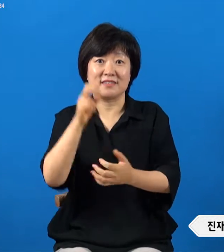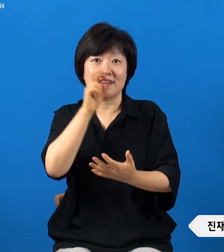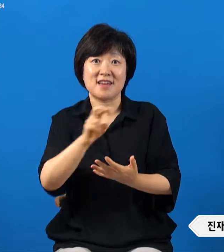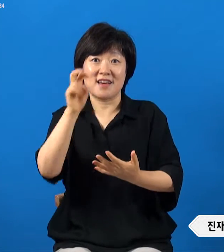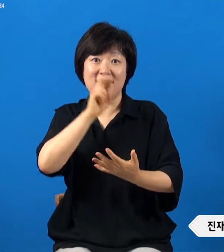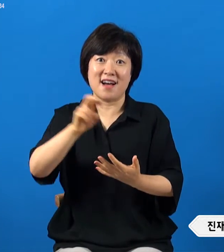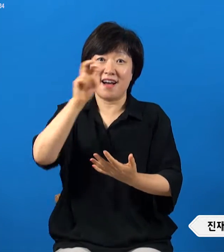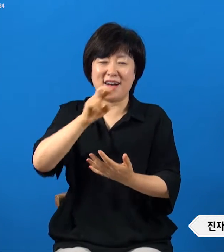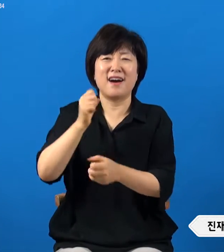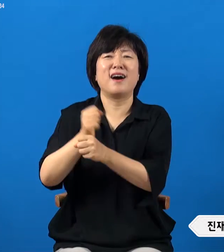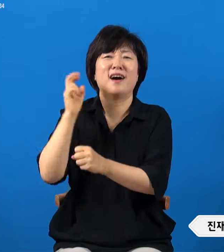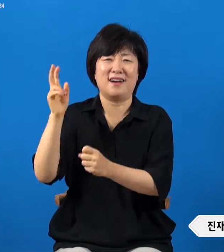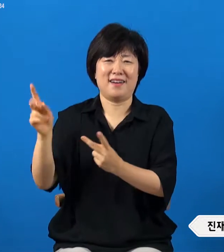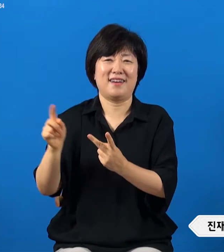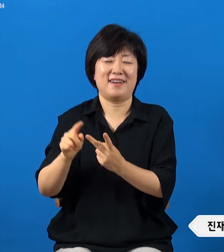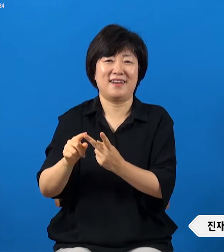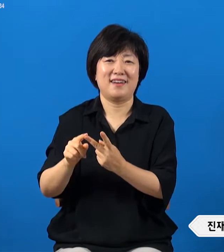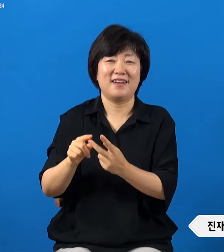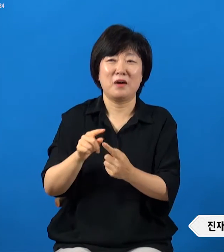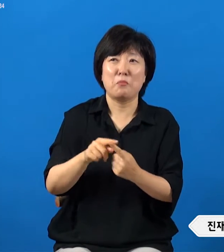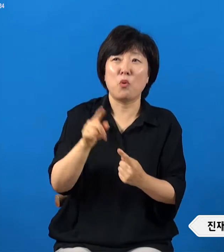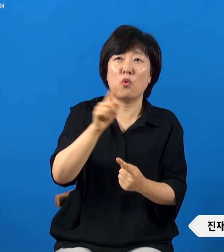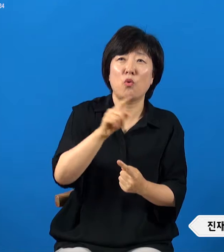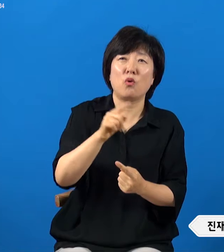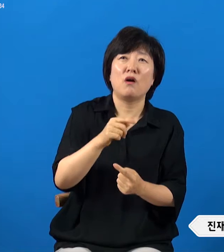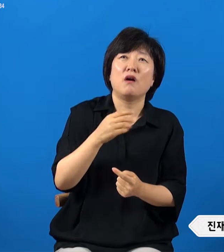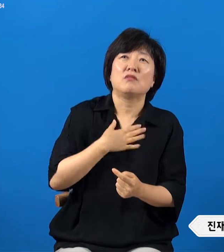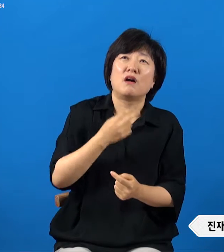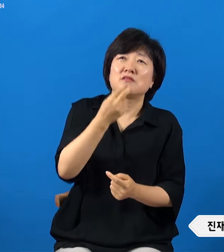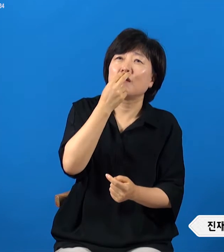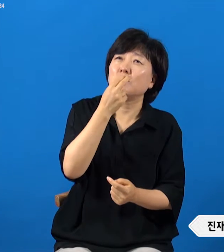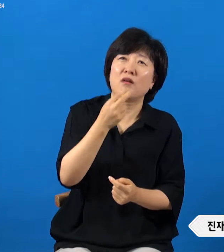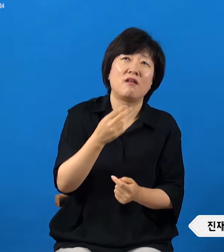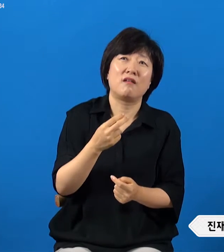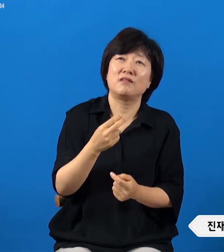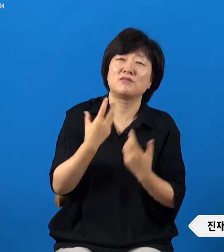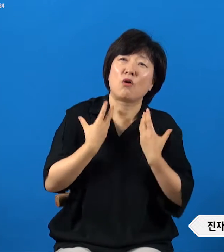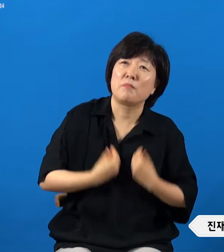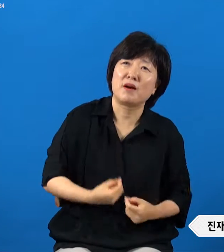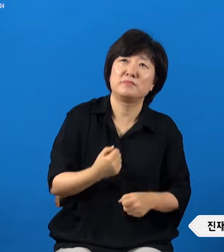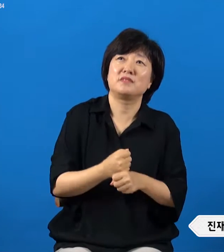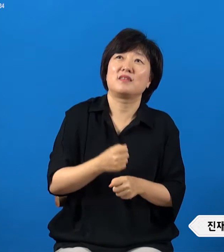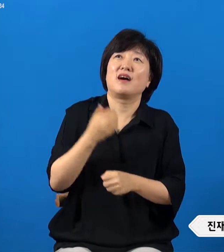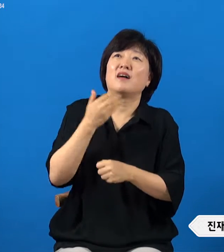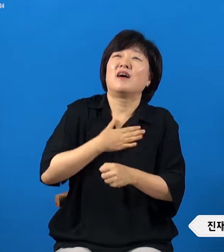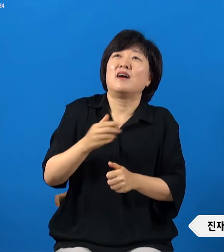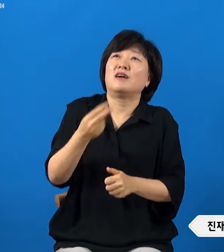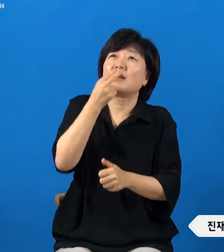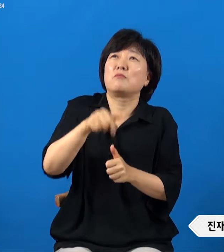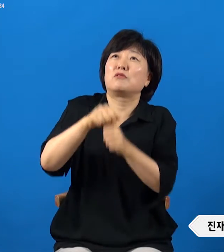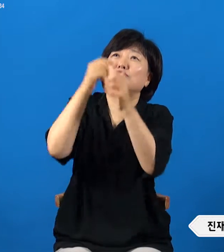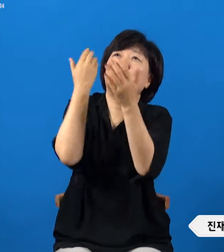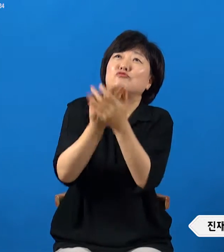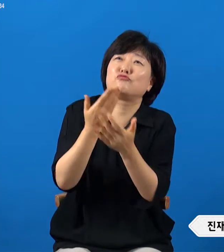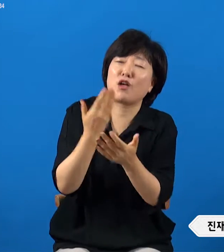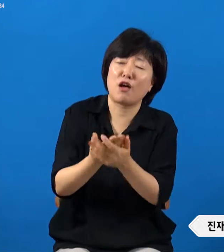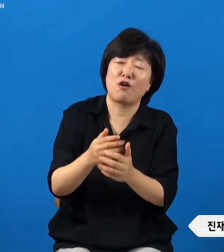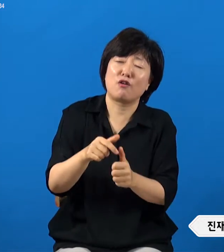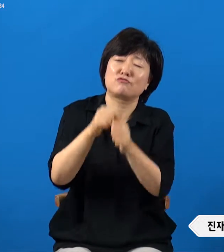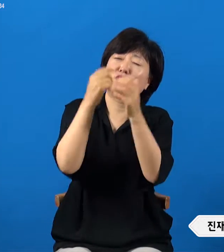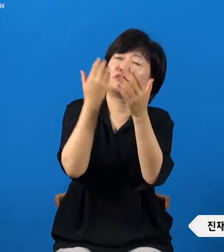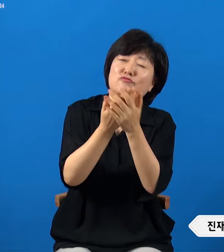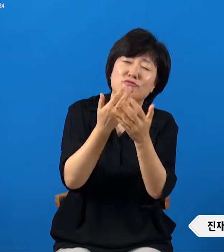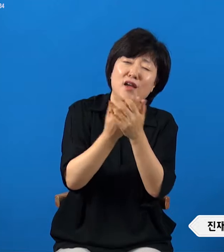우리를 여기서 구해 주십시오 라는 기도가 아니었을 것입니다. 하나님 이곳을 통해서 복음의 문을